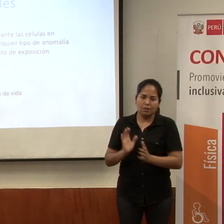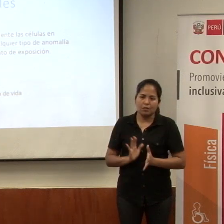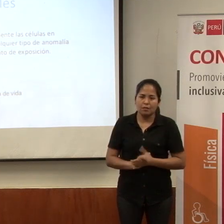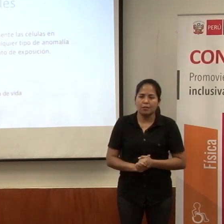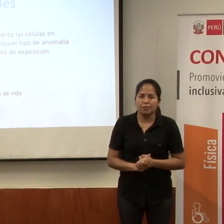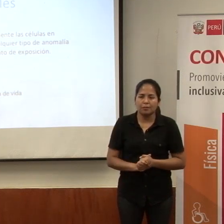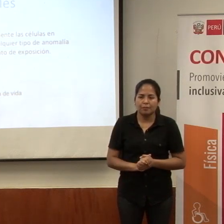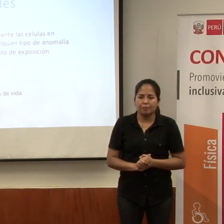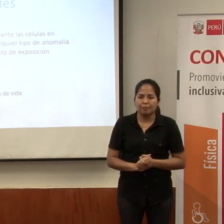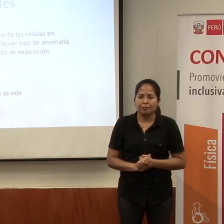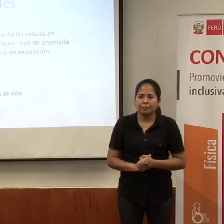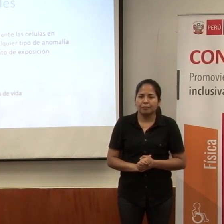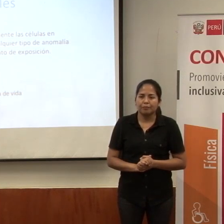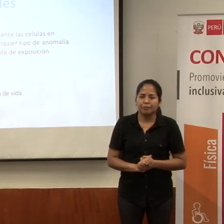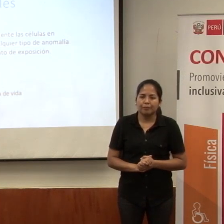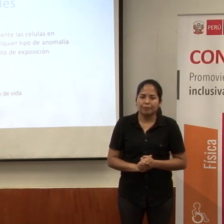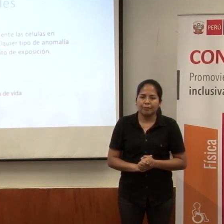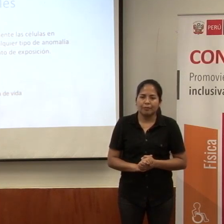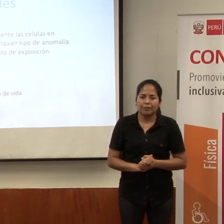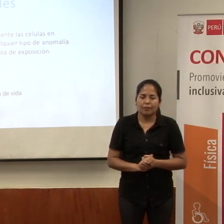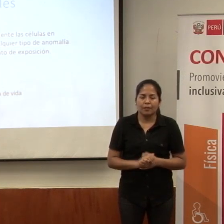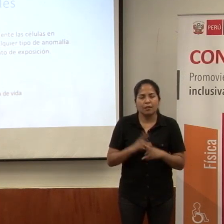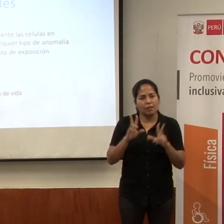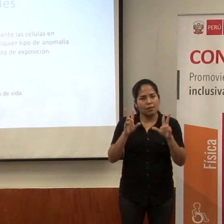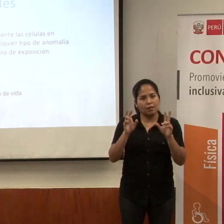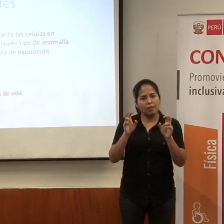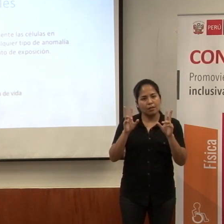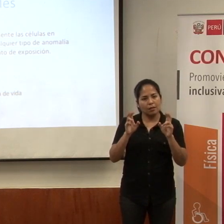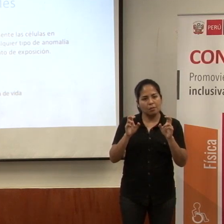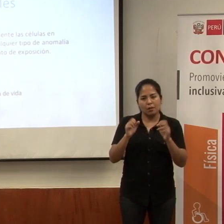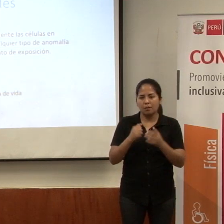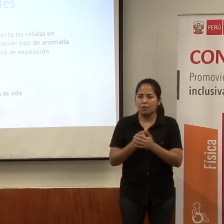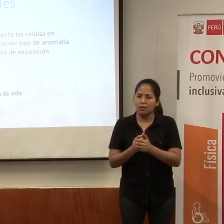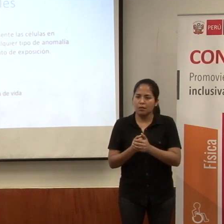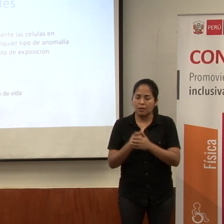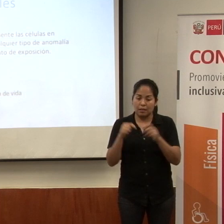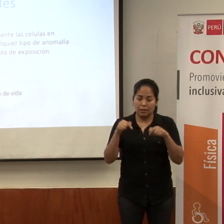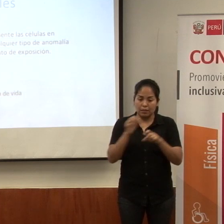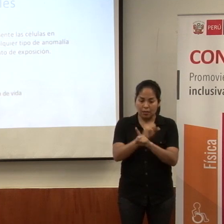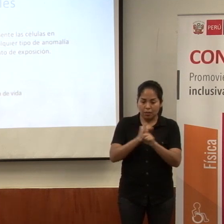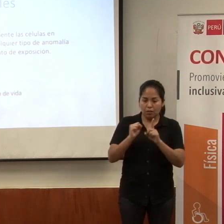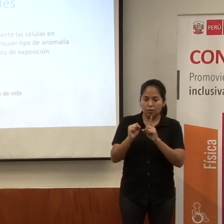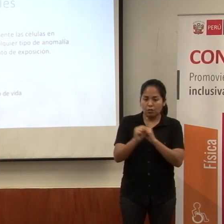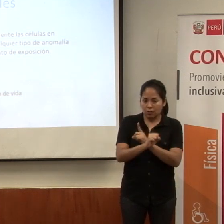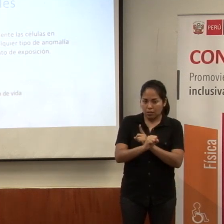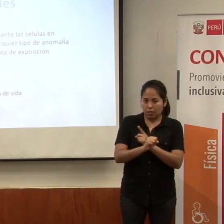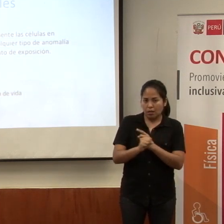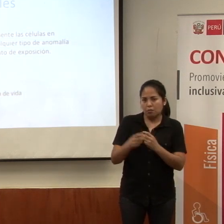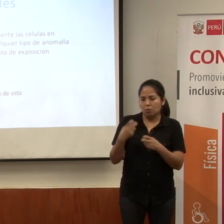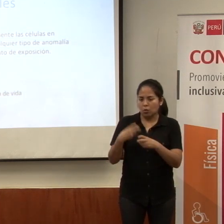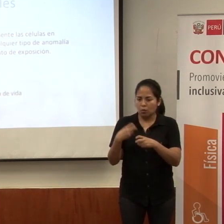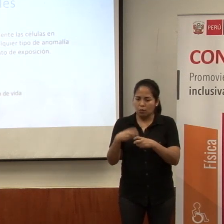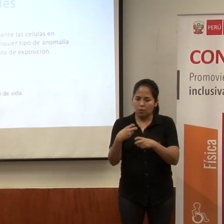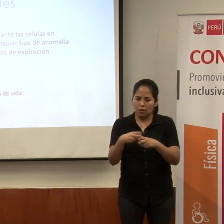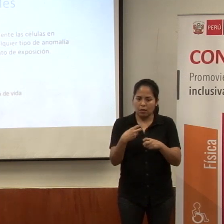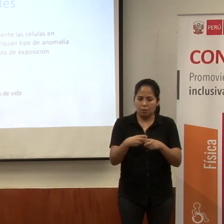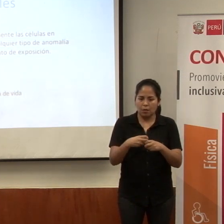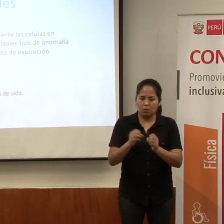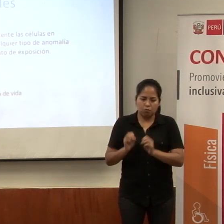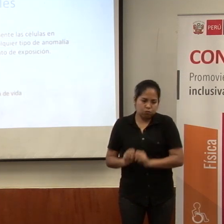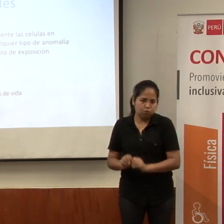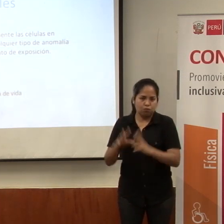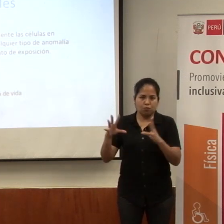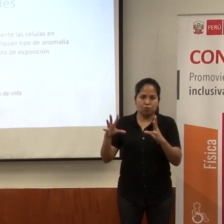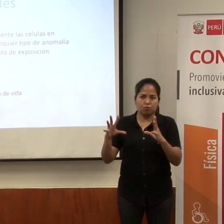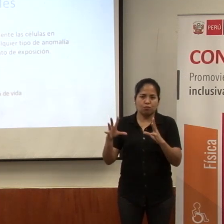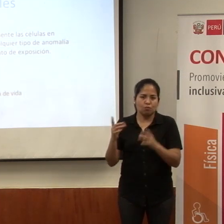factores ambientales tenemos el tema de la radiación, que no es un tema tan grave en el caso de nuestra sociedad, pero hemos tenido, además de las bombas, el caso de